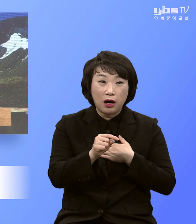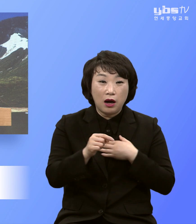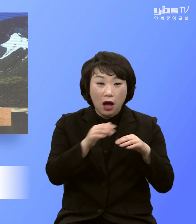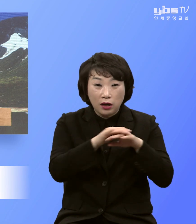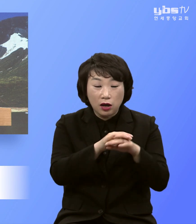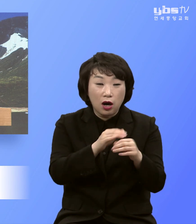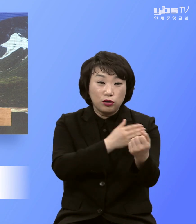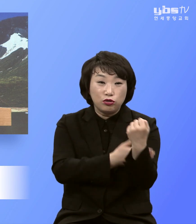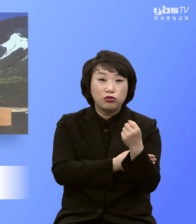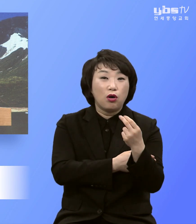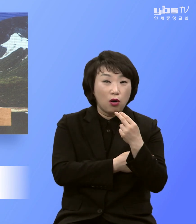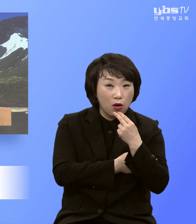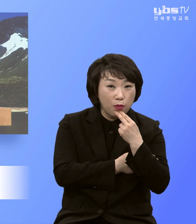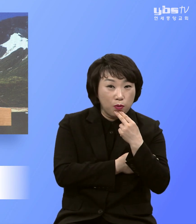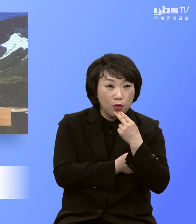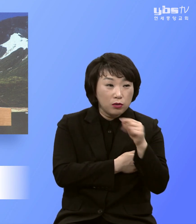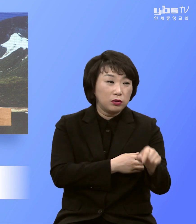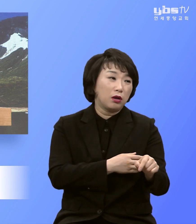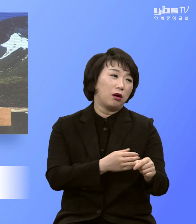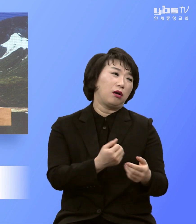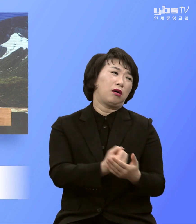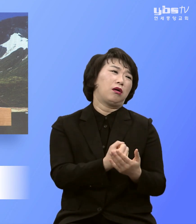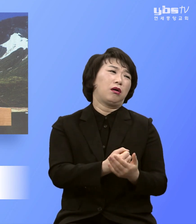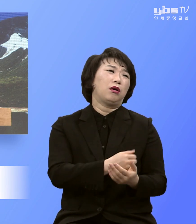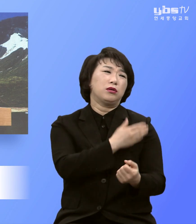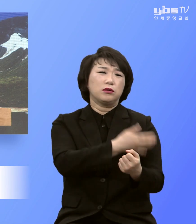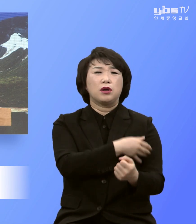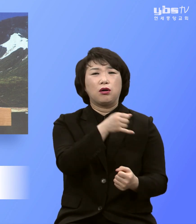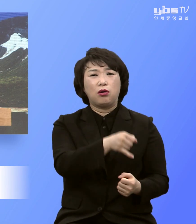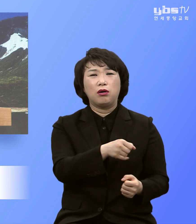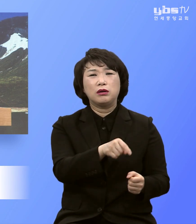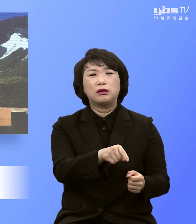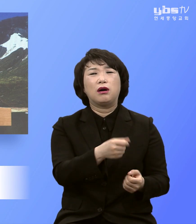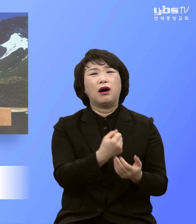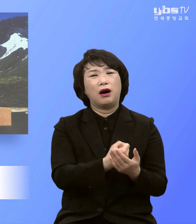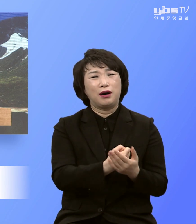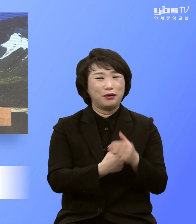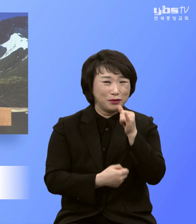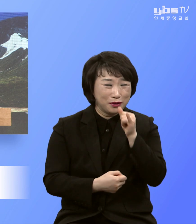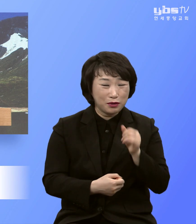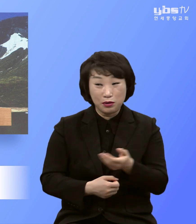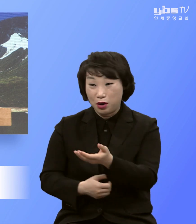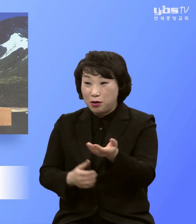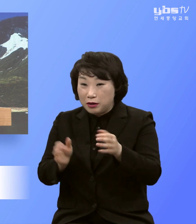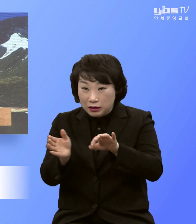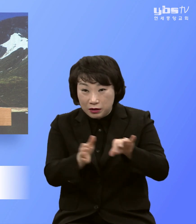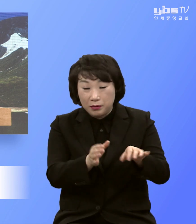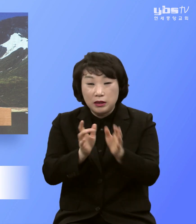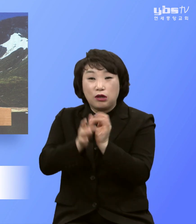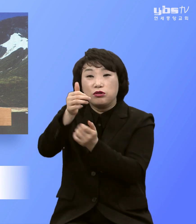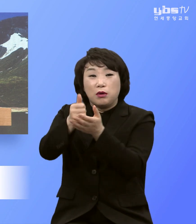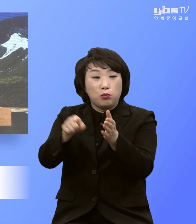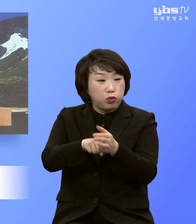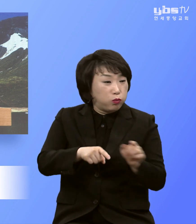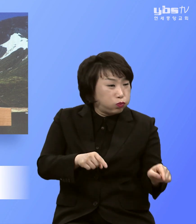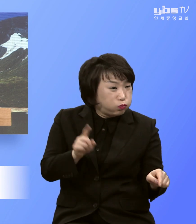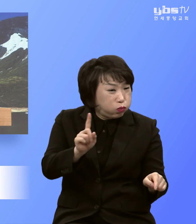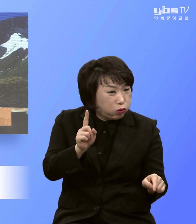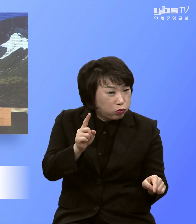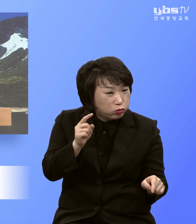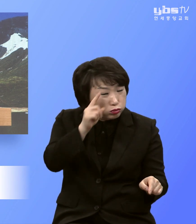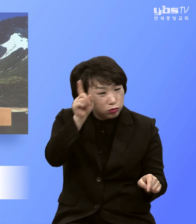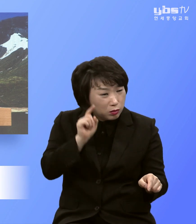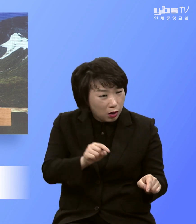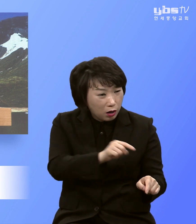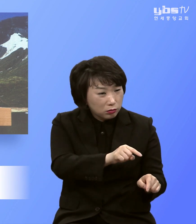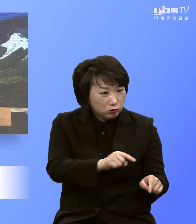대처할 능력이 없는 것이 얼마나 무능한 사람이냐 그 말이요. 그럼 예수를 뭘 믿고 있는가? 한번